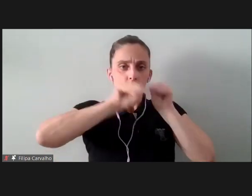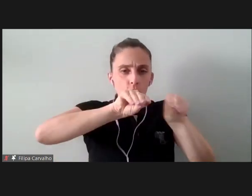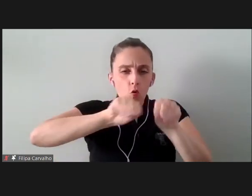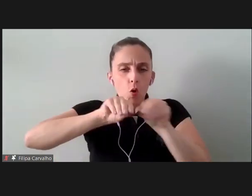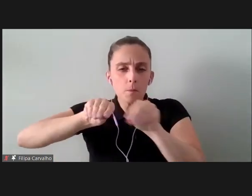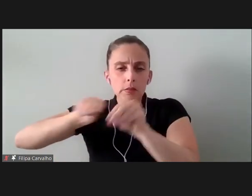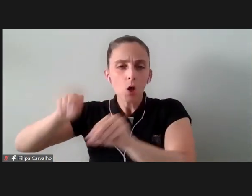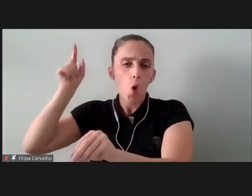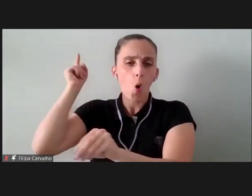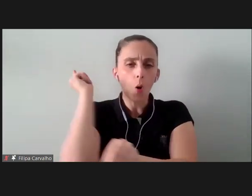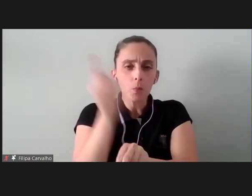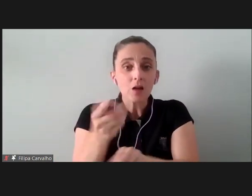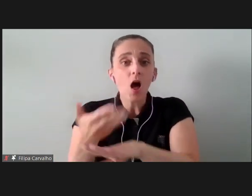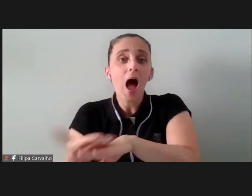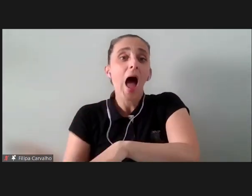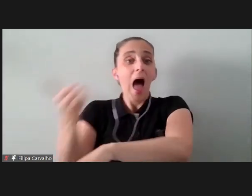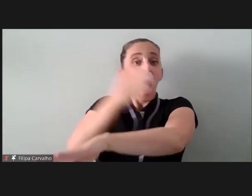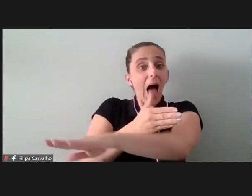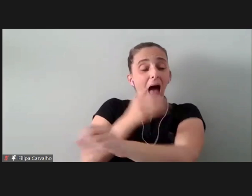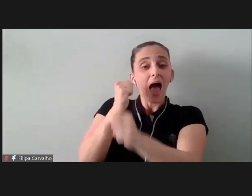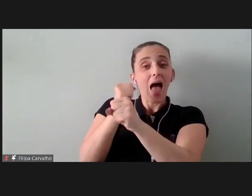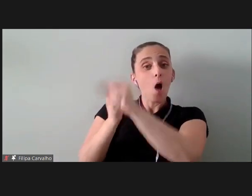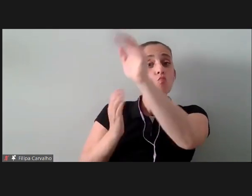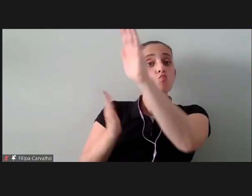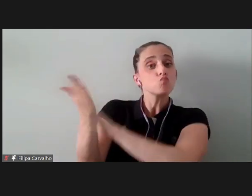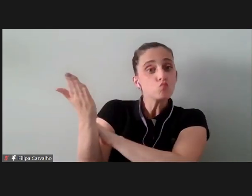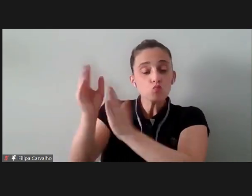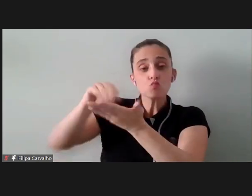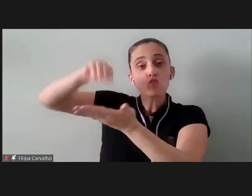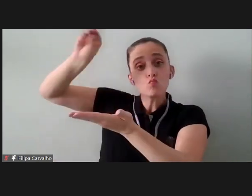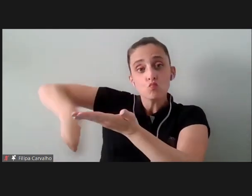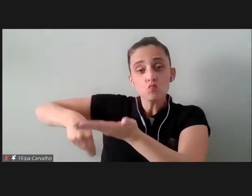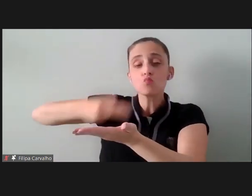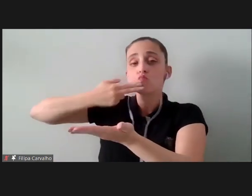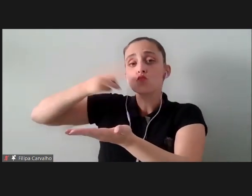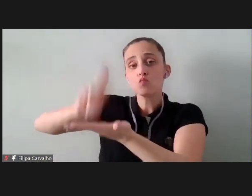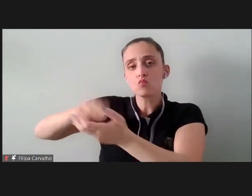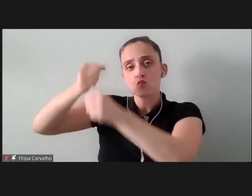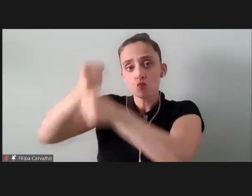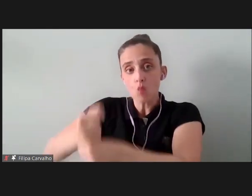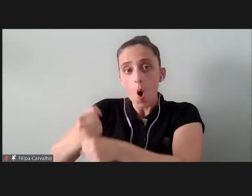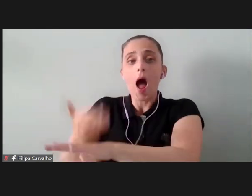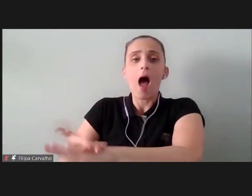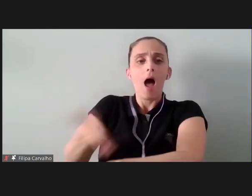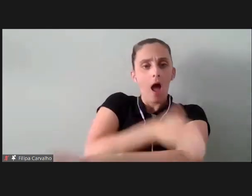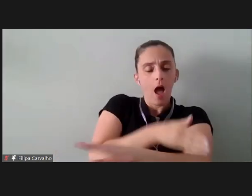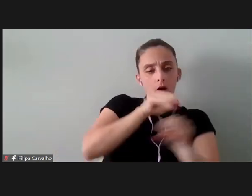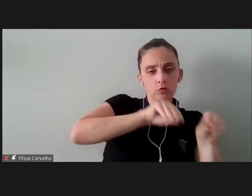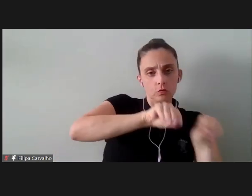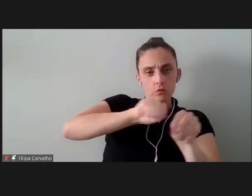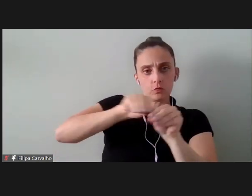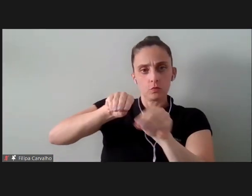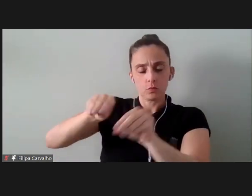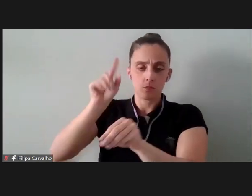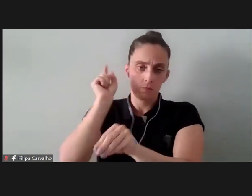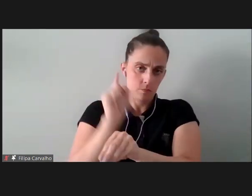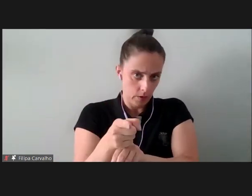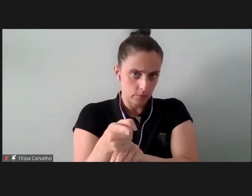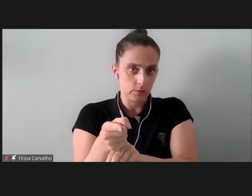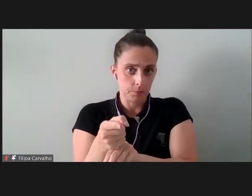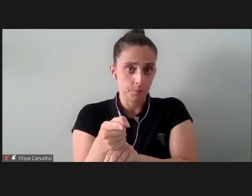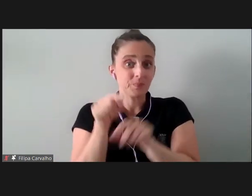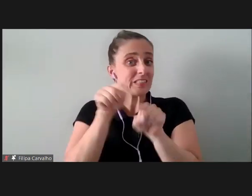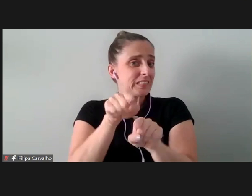obrigatórias antes de firmarem o contrato ou vínculo efetivo com a função pública. São